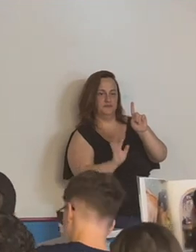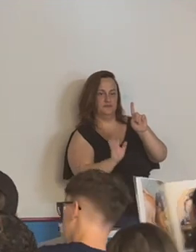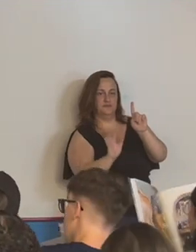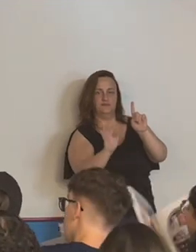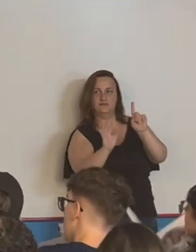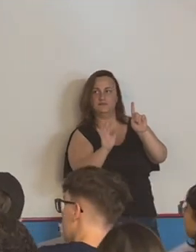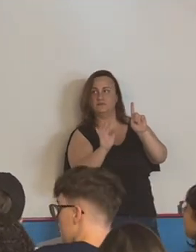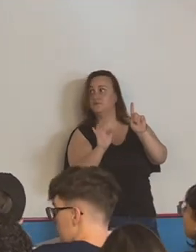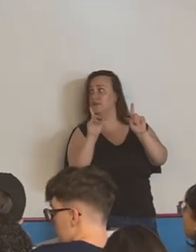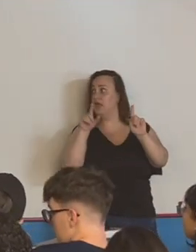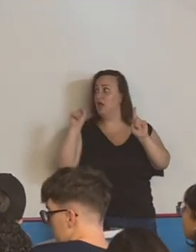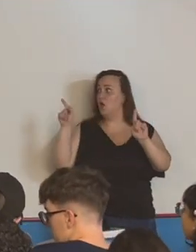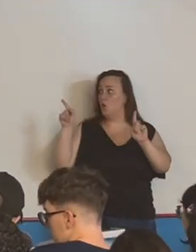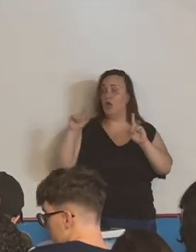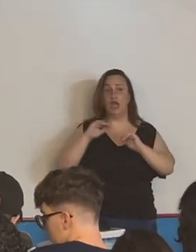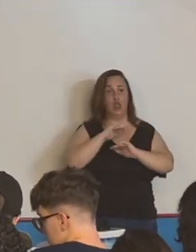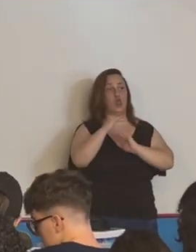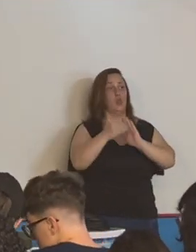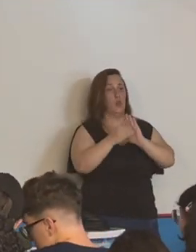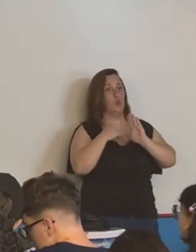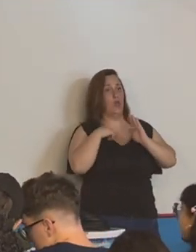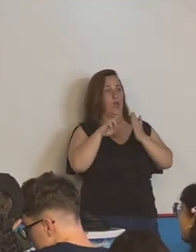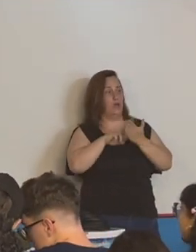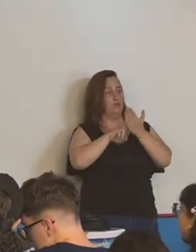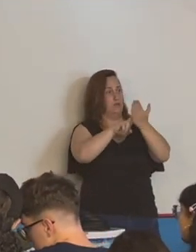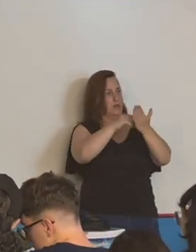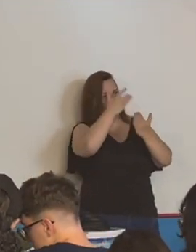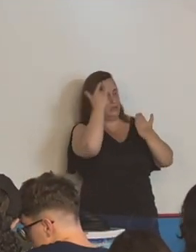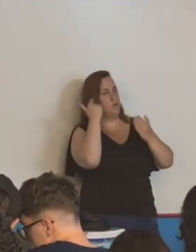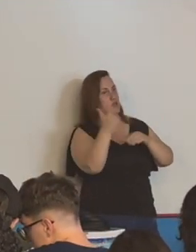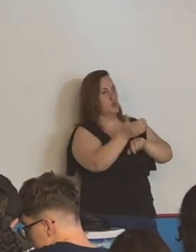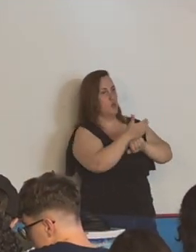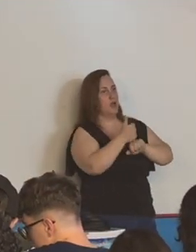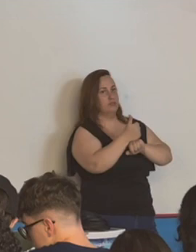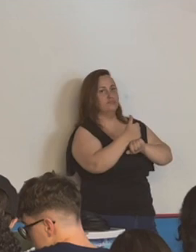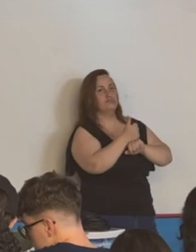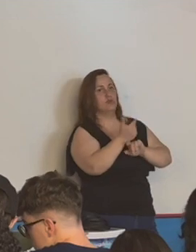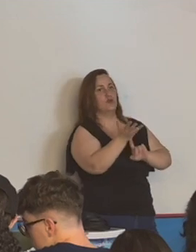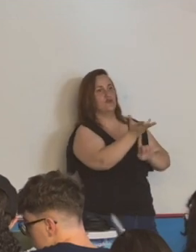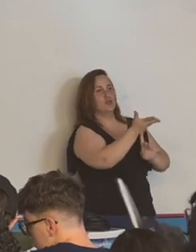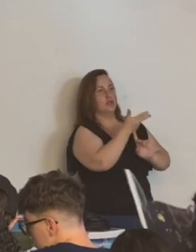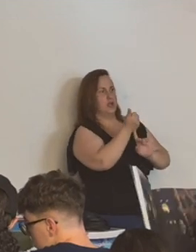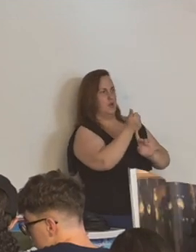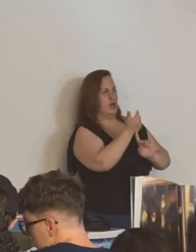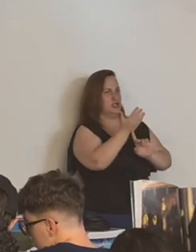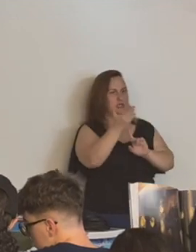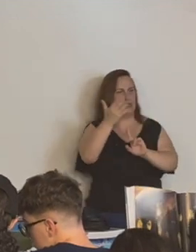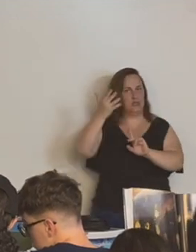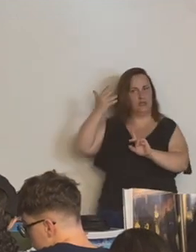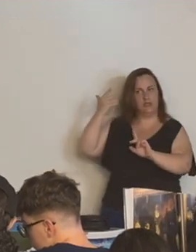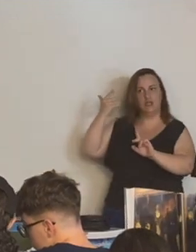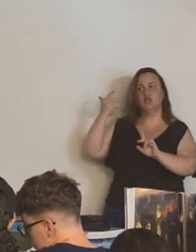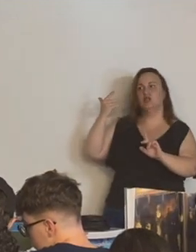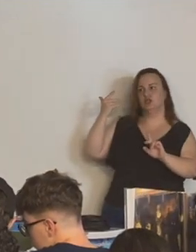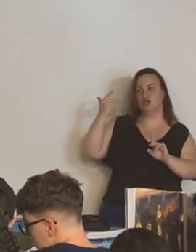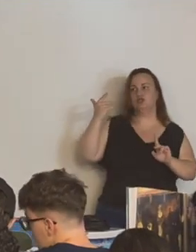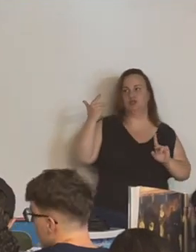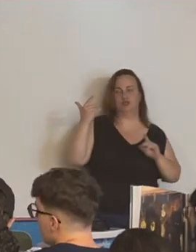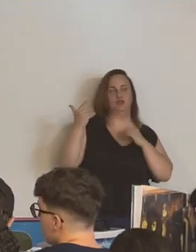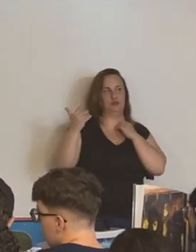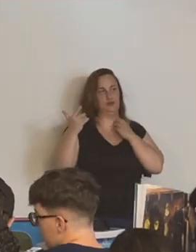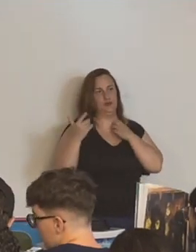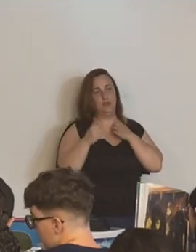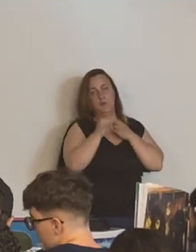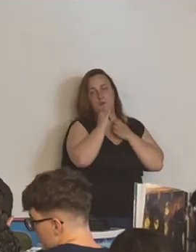Isso tudo são referências de pintores, né, da antiguidade, né, tipo